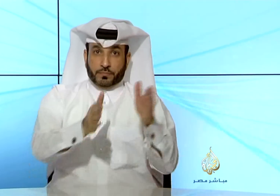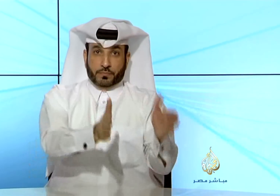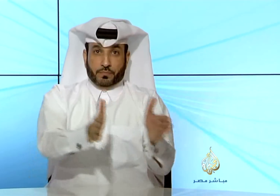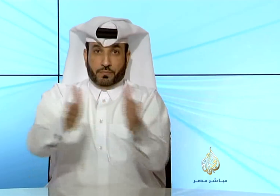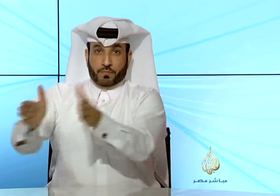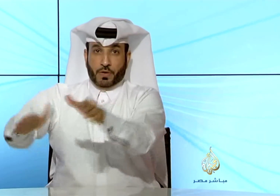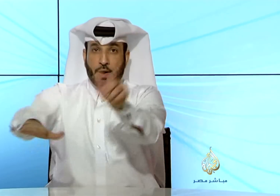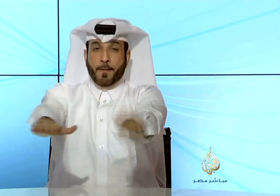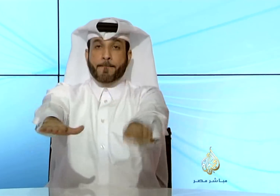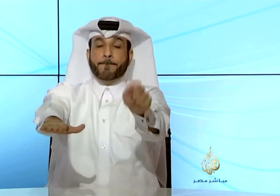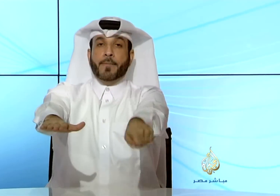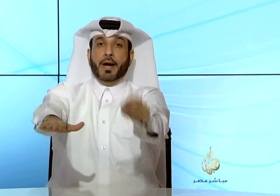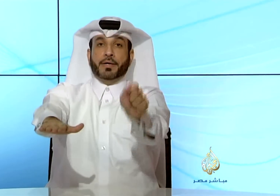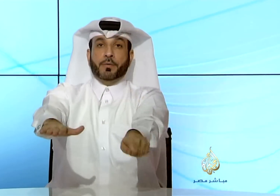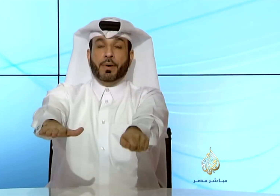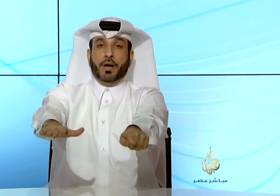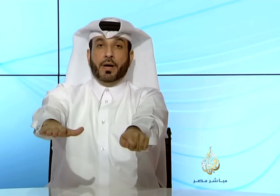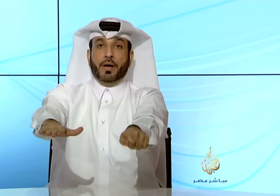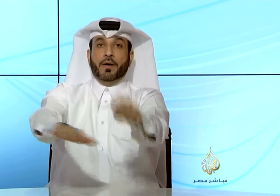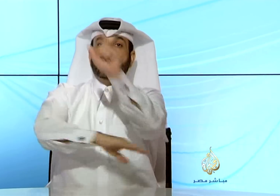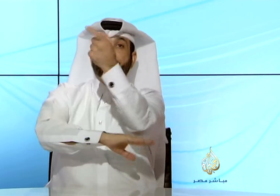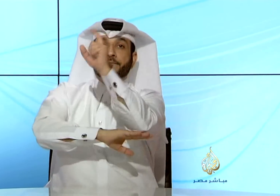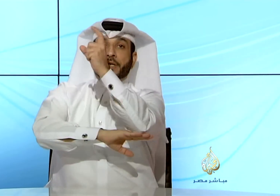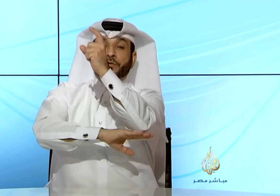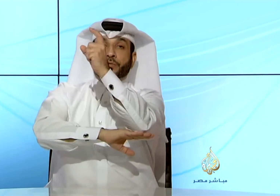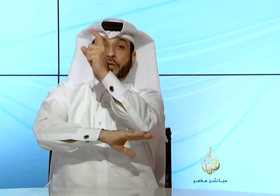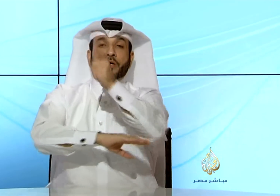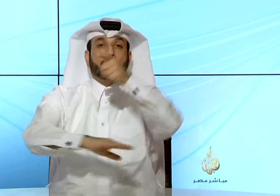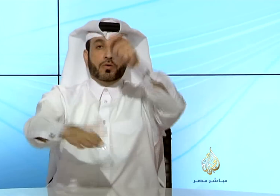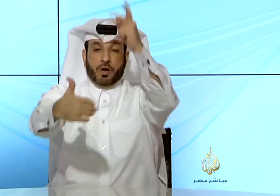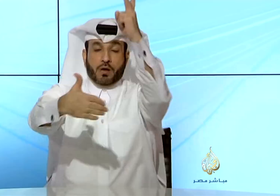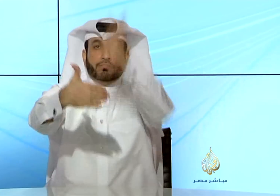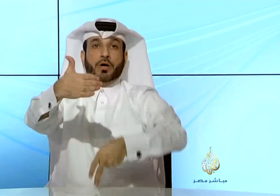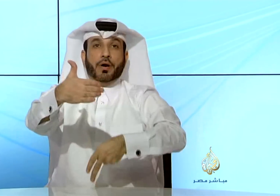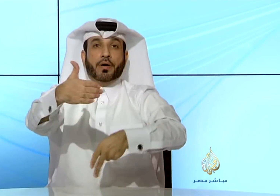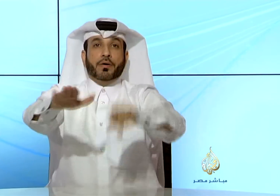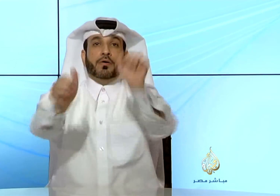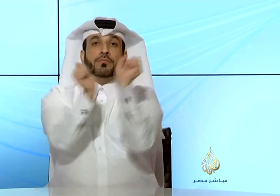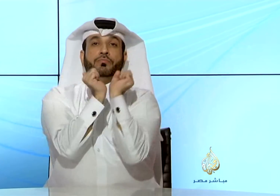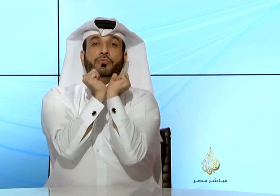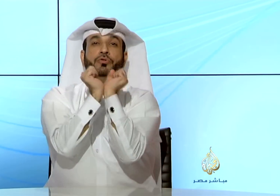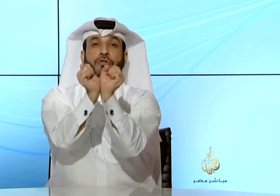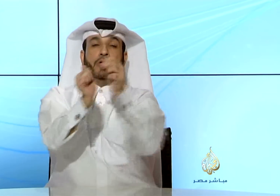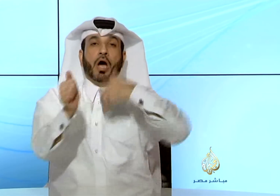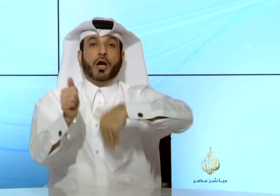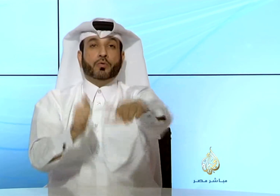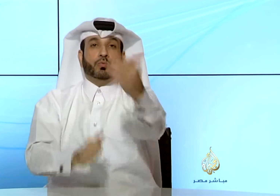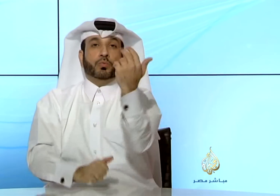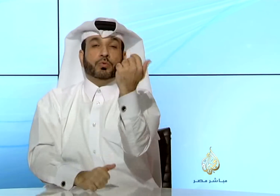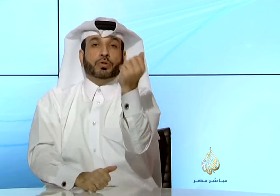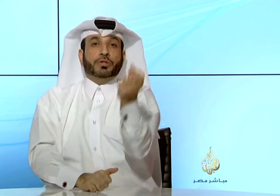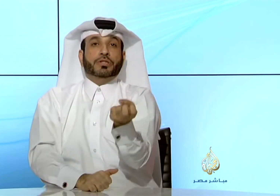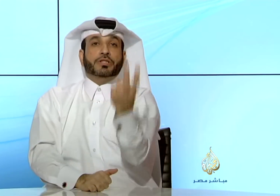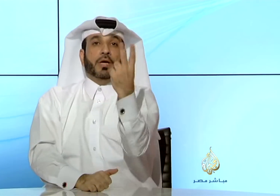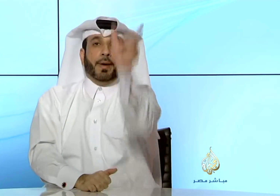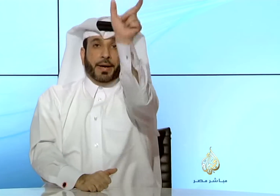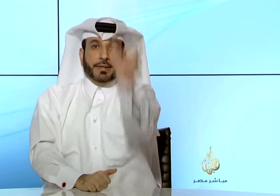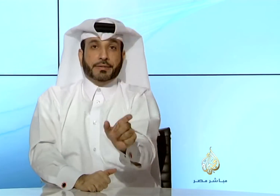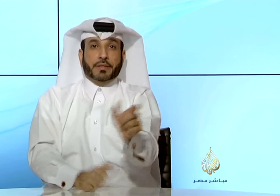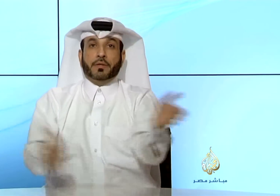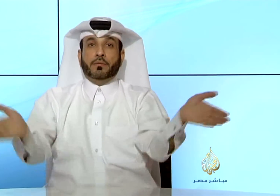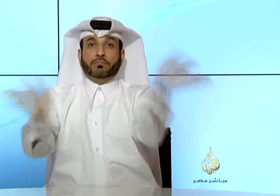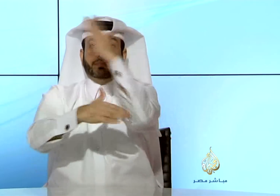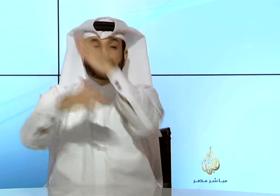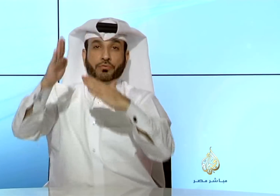قدت محكمه جنايات المنصوره غيابيا بالسجن المؤبد على سبعه متهمين من رافض